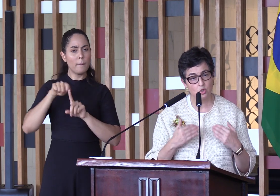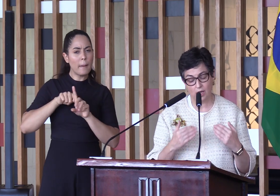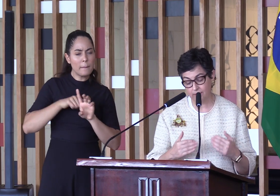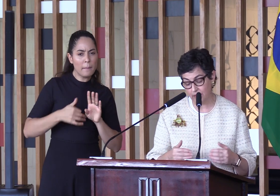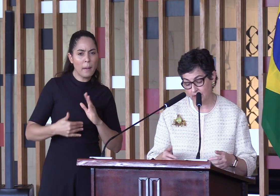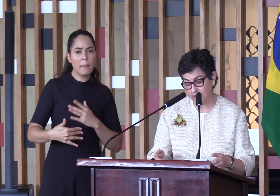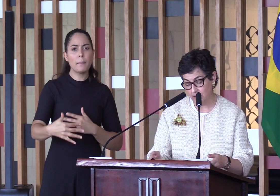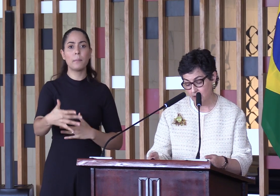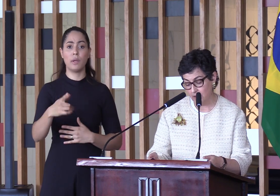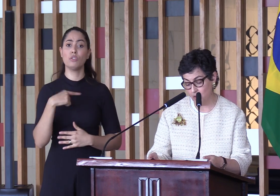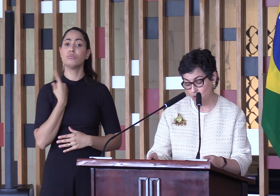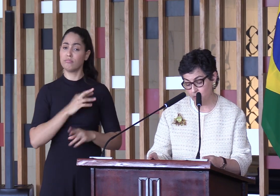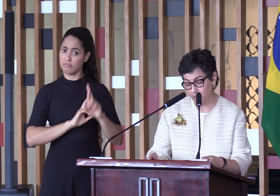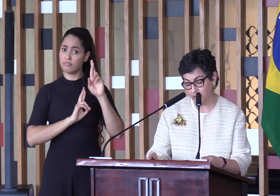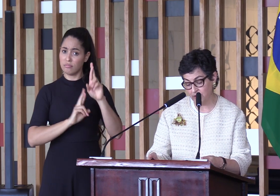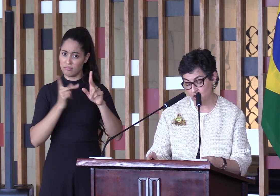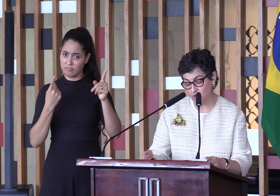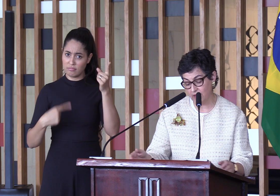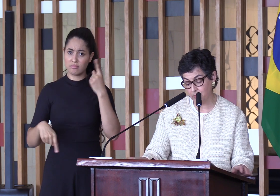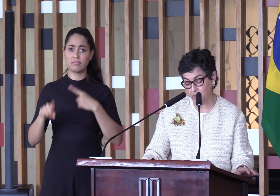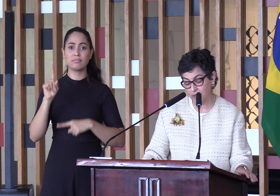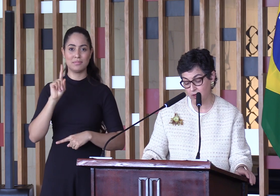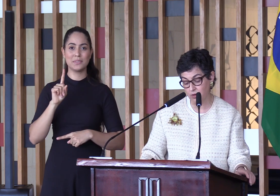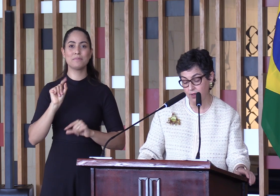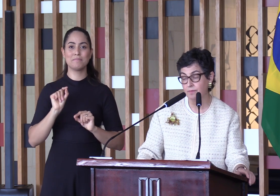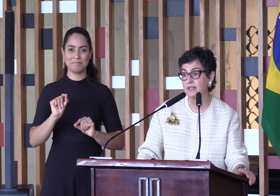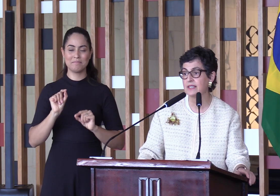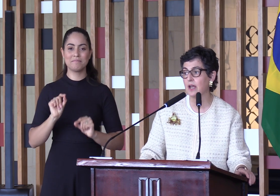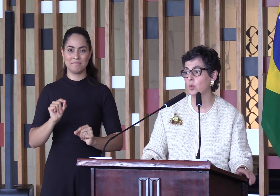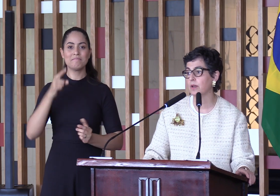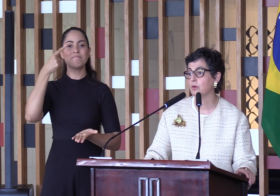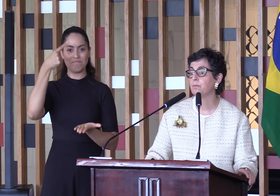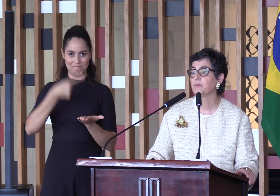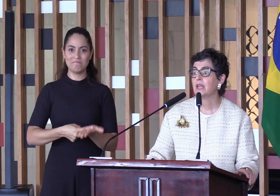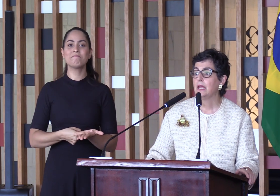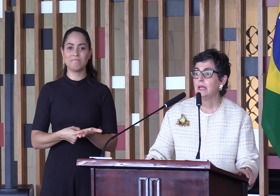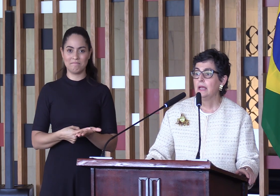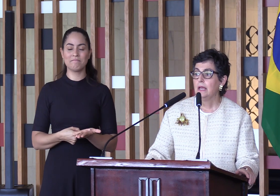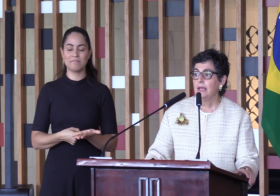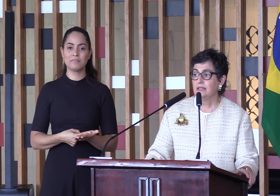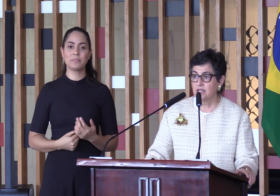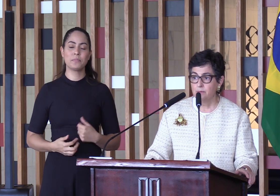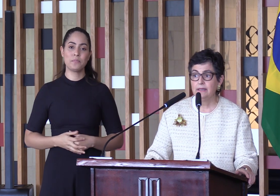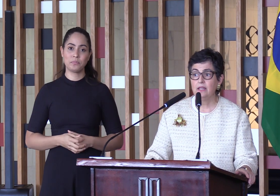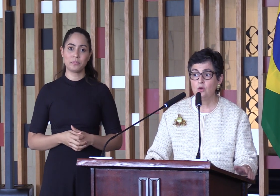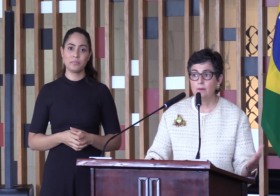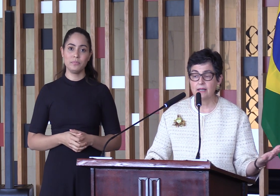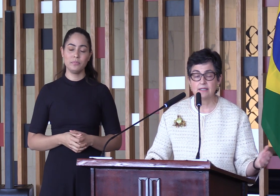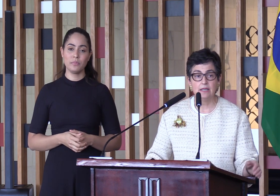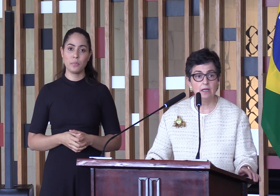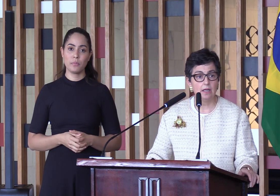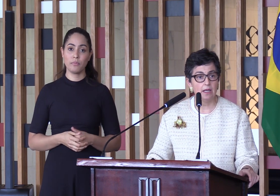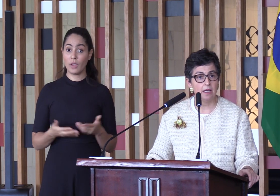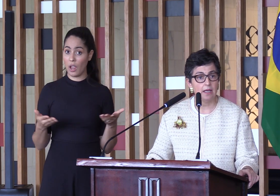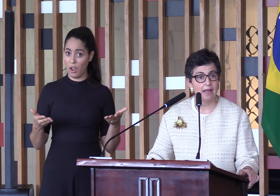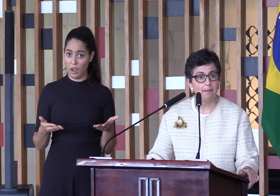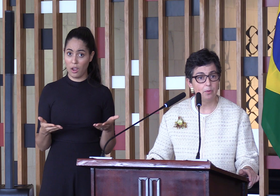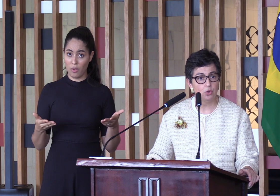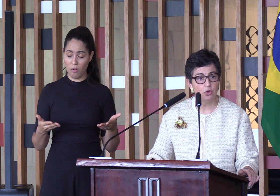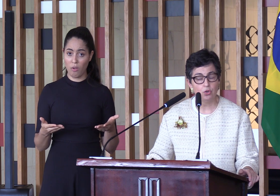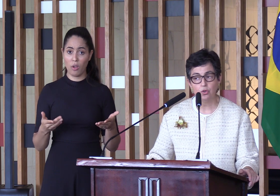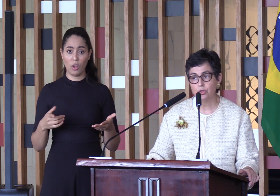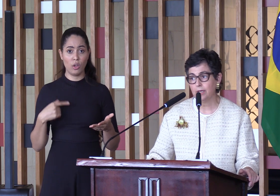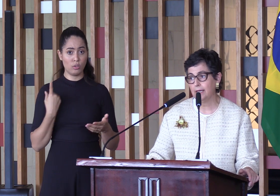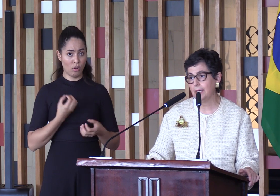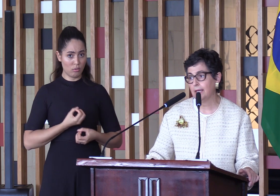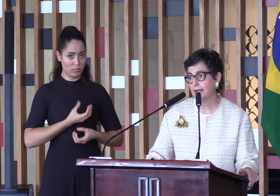que podamos avançar em um processo de aprobación deste acordo. Transmiti a Brasil o